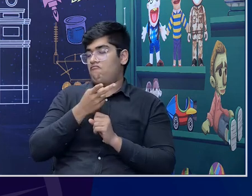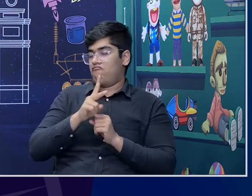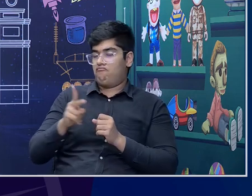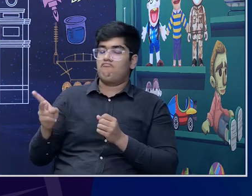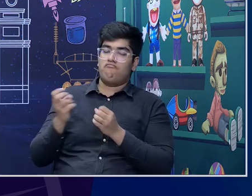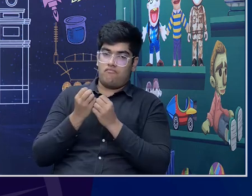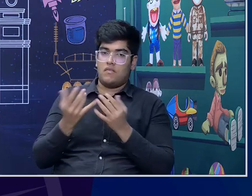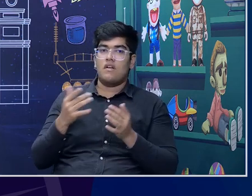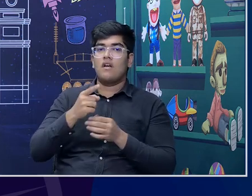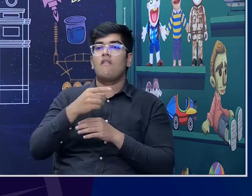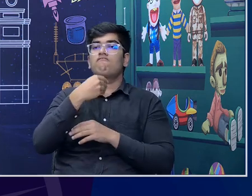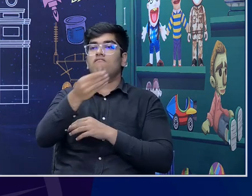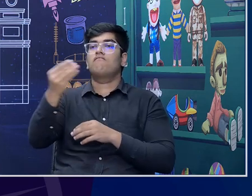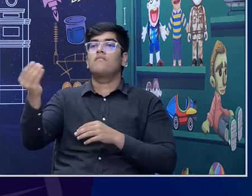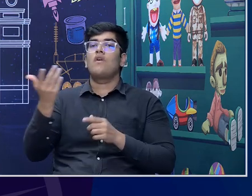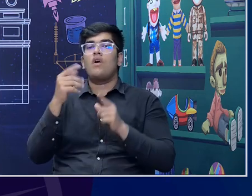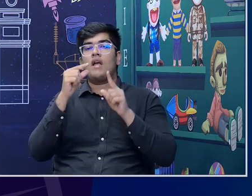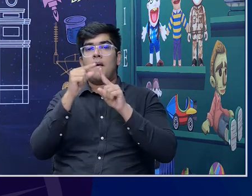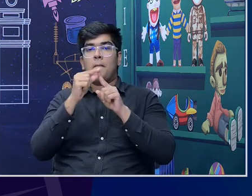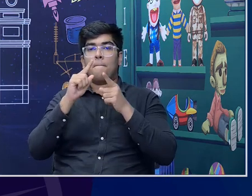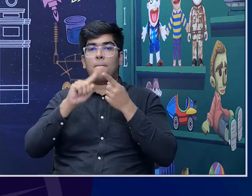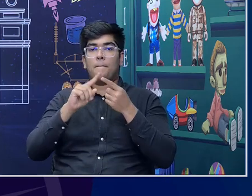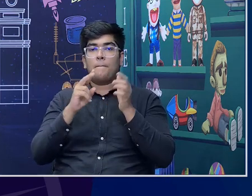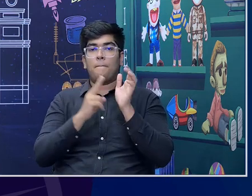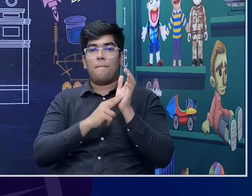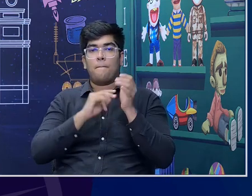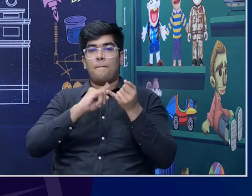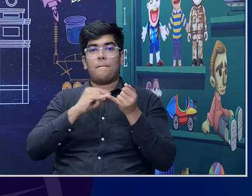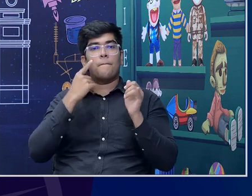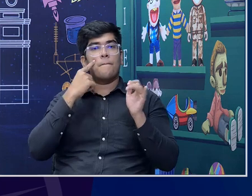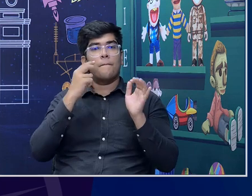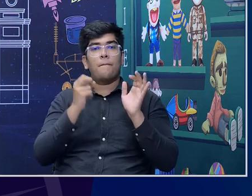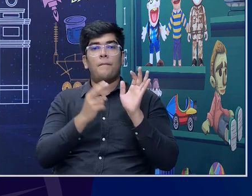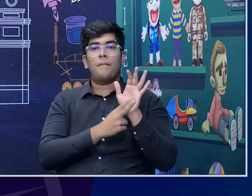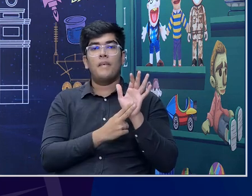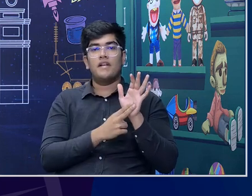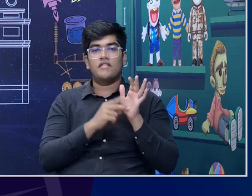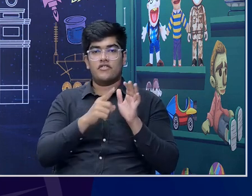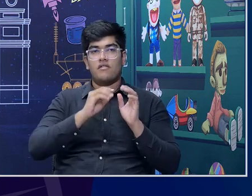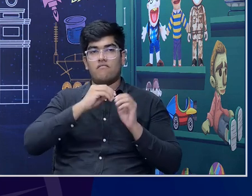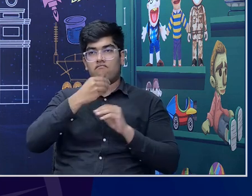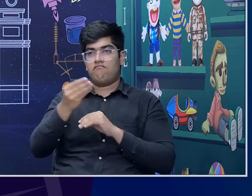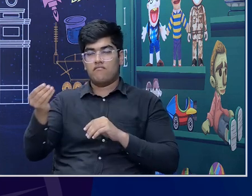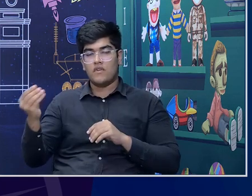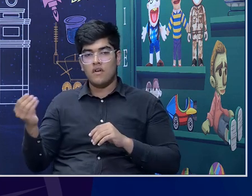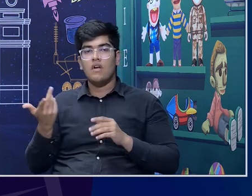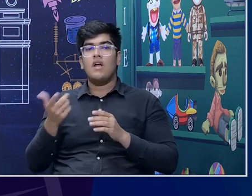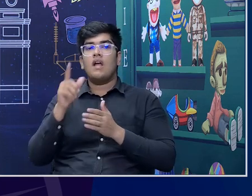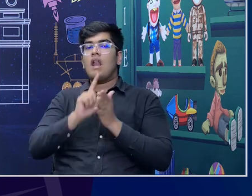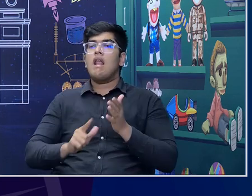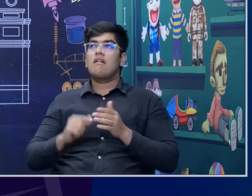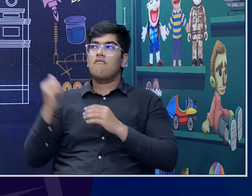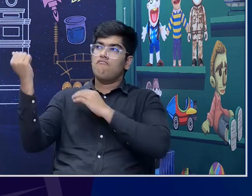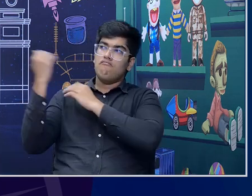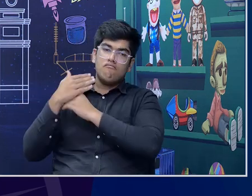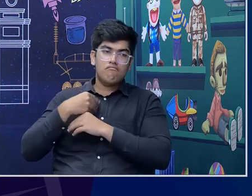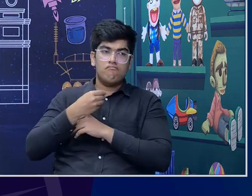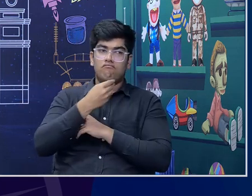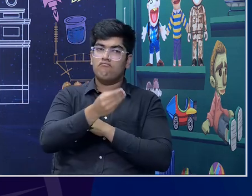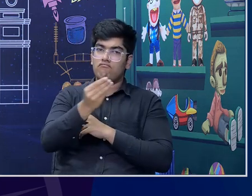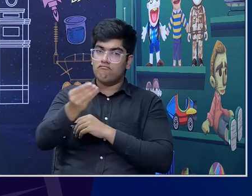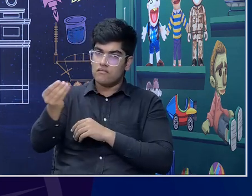पेंशन बाटनी होती है, उन्हें चिठियां घर-गर बाटनी होती है, बिल बाटनी होते हैं, और क्या करना होता है इस साथ में, उनको